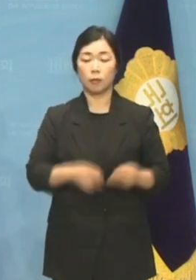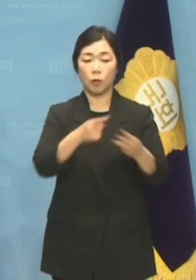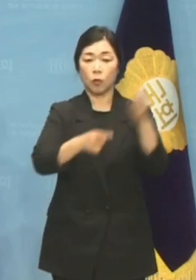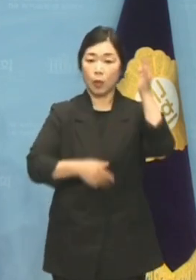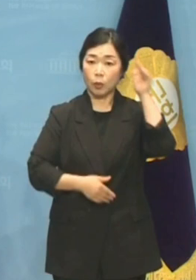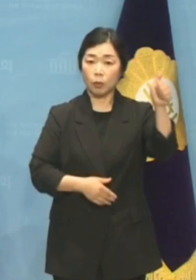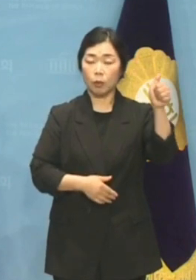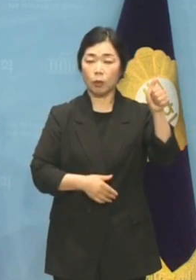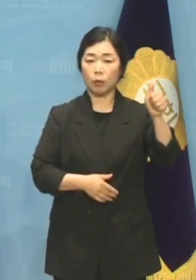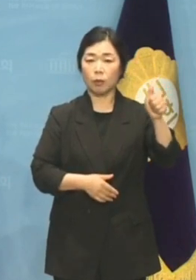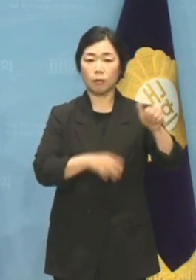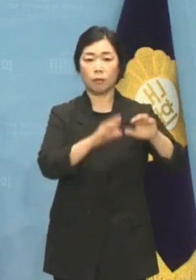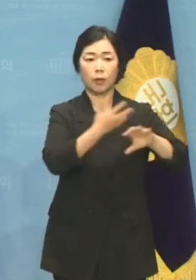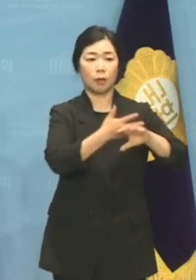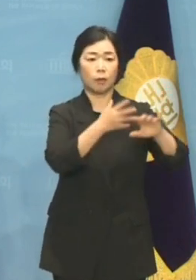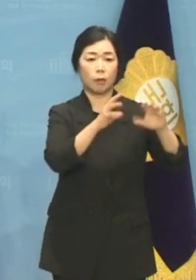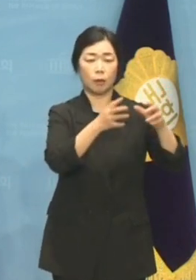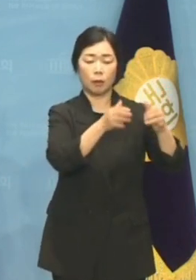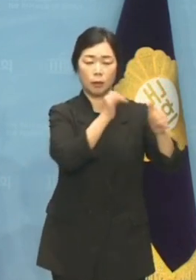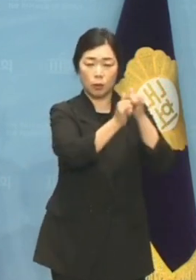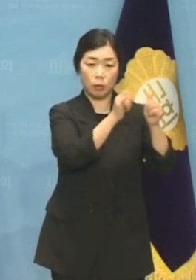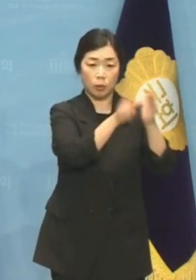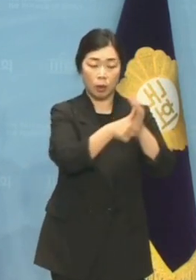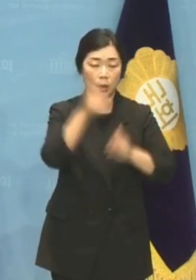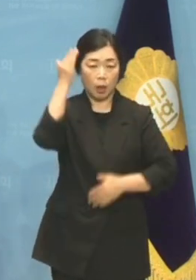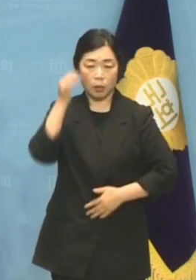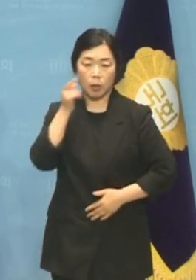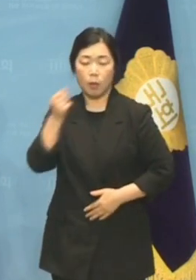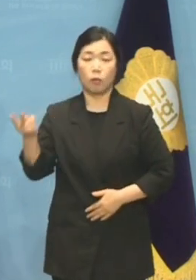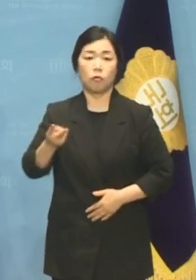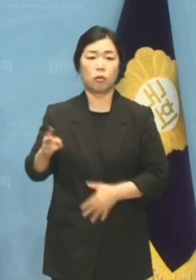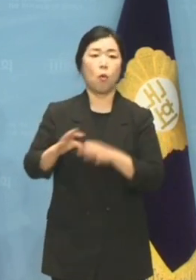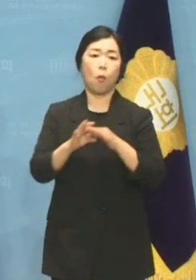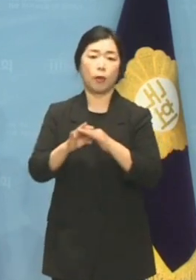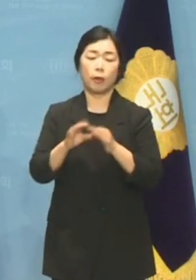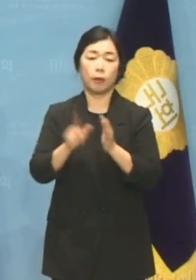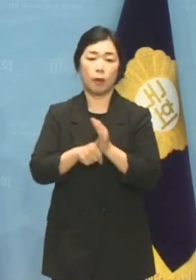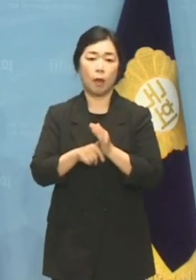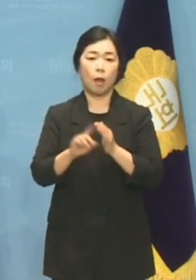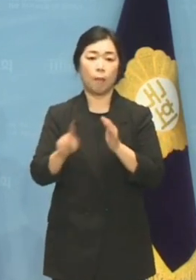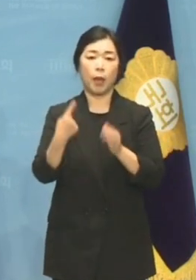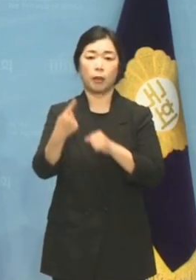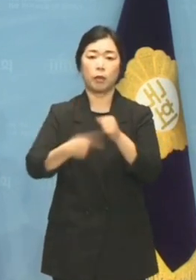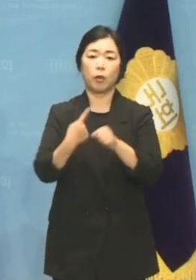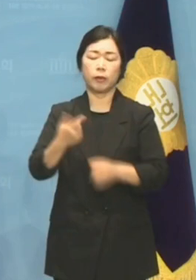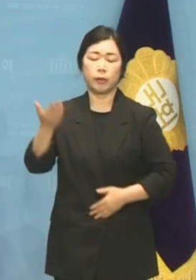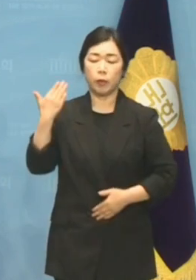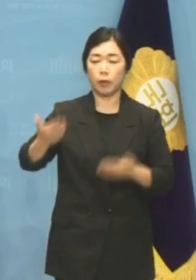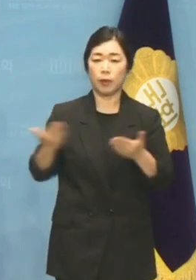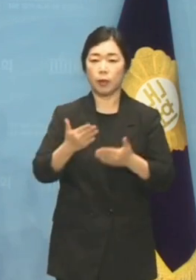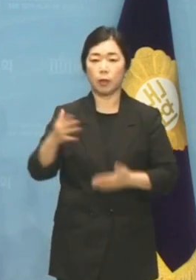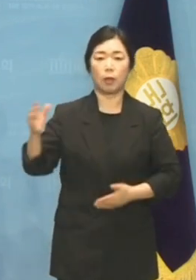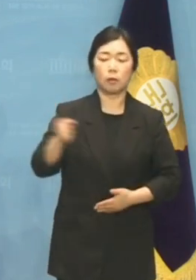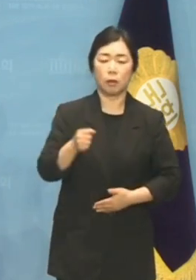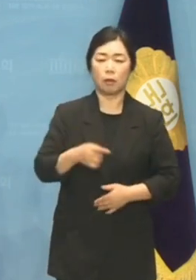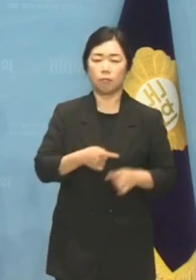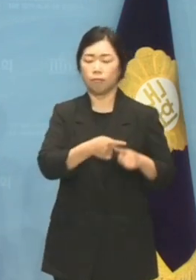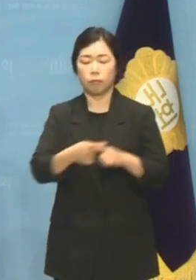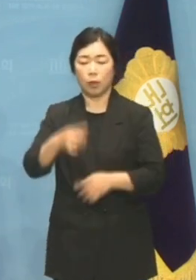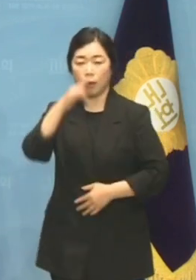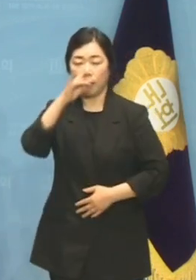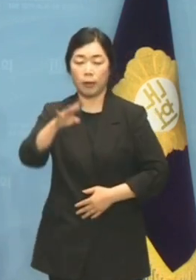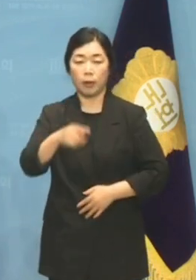윤석열 대통령이 외신 인터뷰에서 한일 관계에 대해 100년 전의 일을 가지고 무조건 안